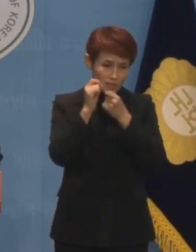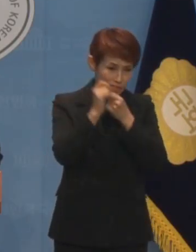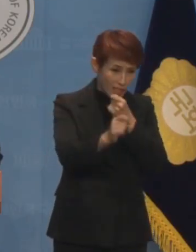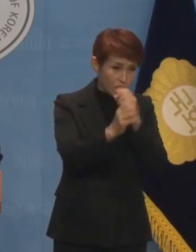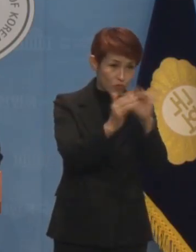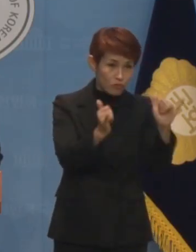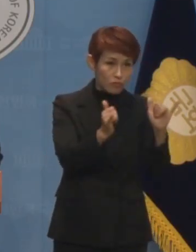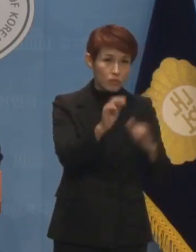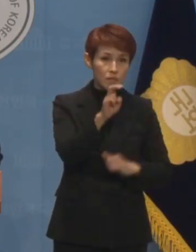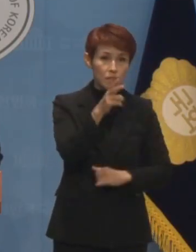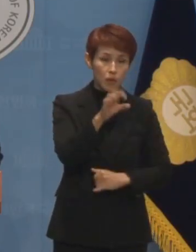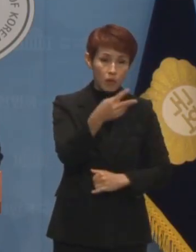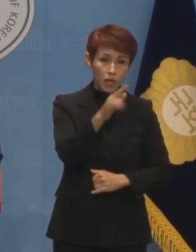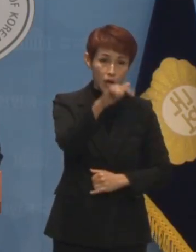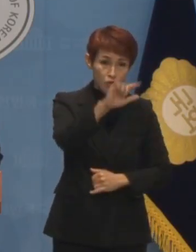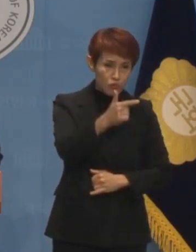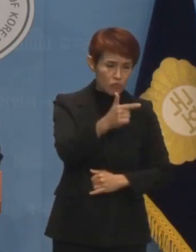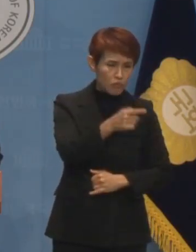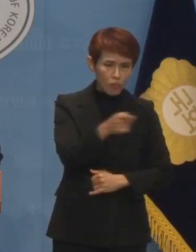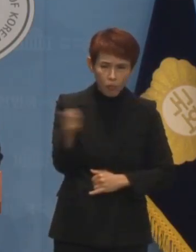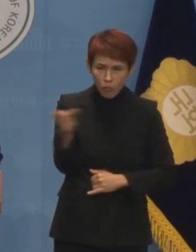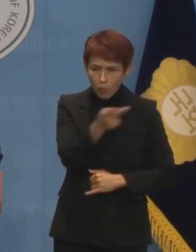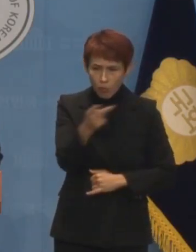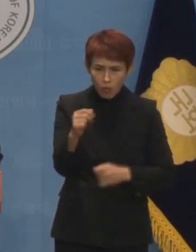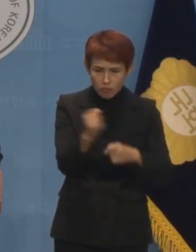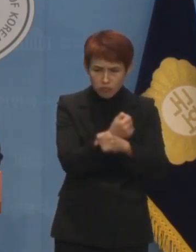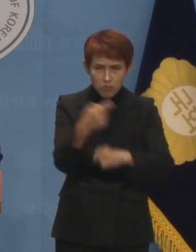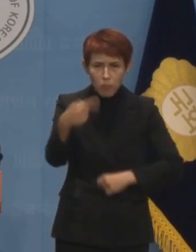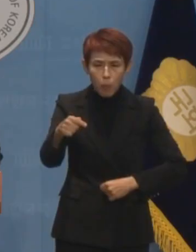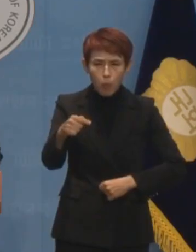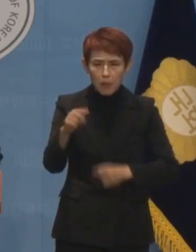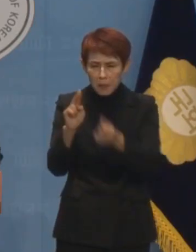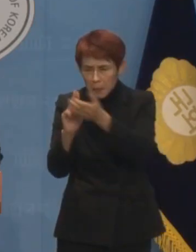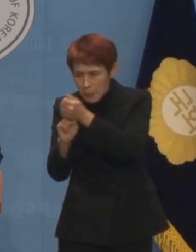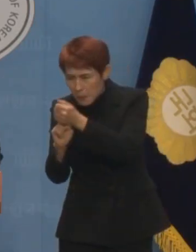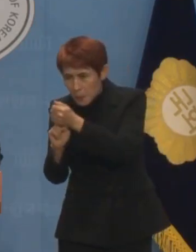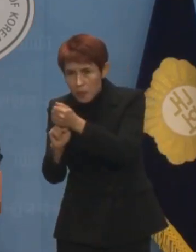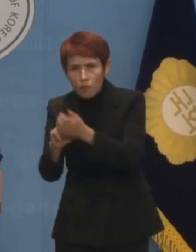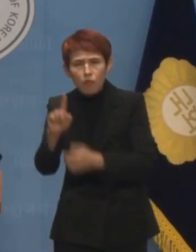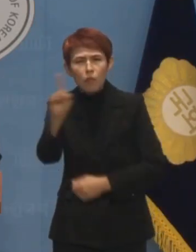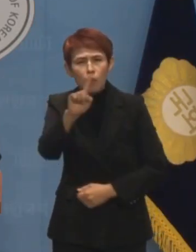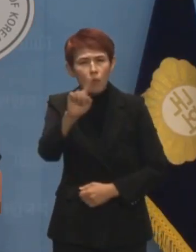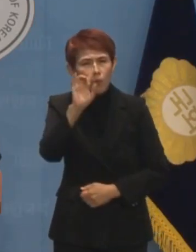협잡꾼이라는 명태균 씨와 무엇을 했기에 덮고 숨기기 바쁩니까?